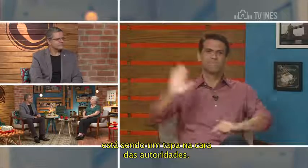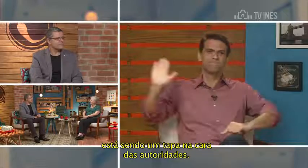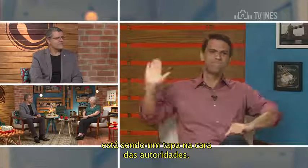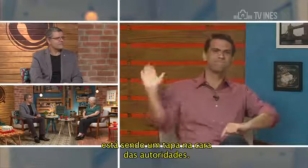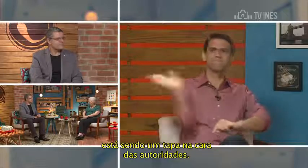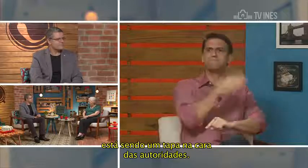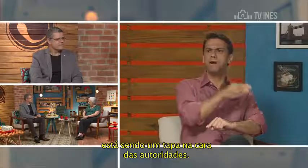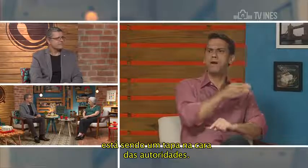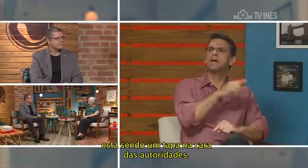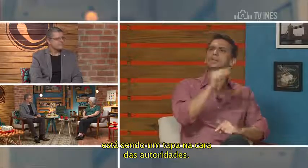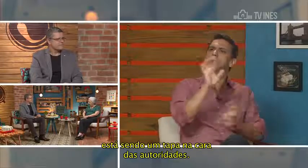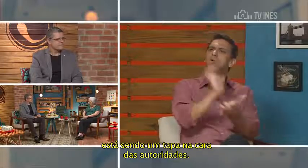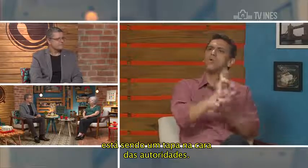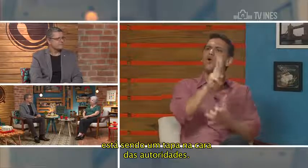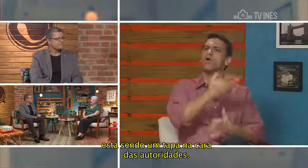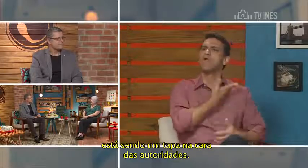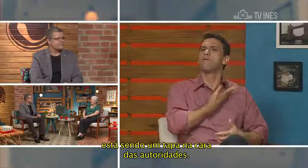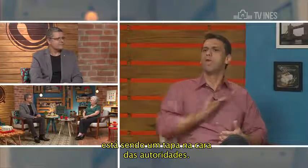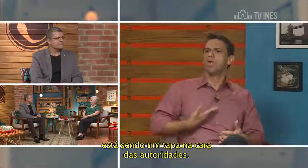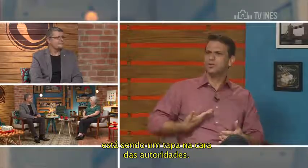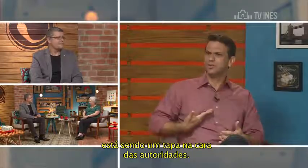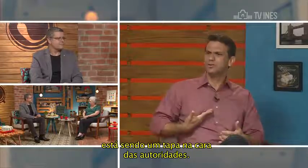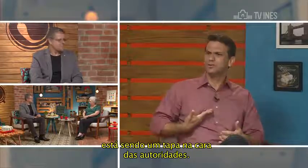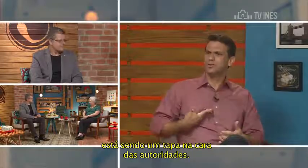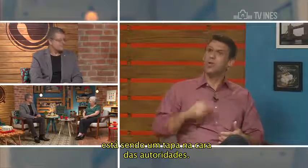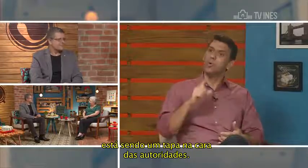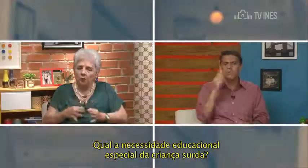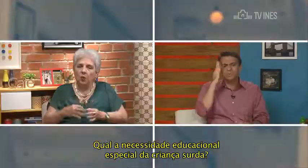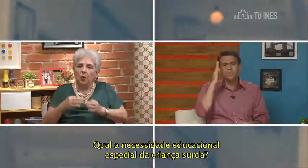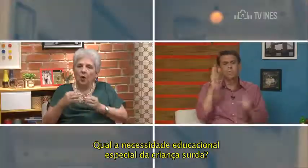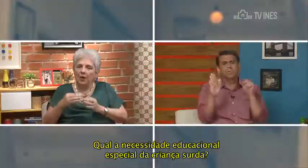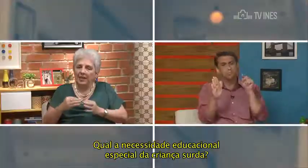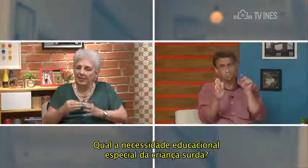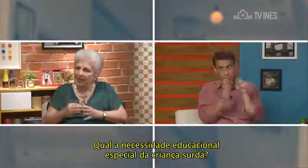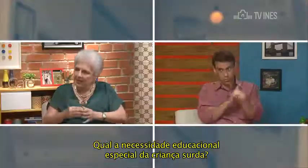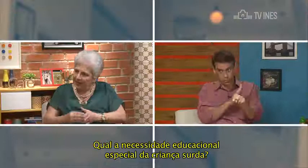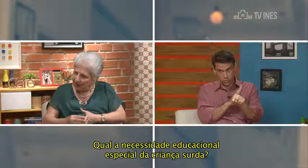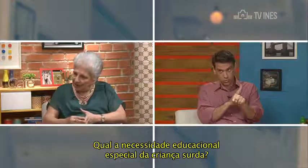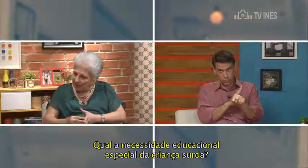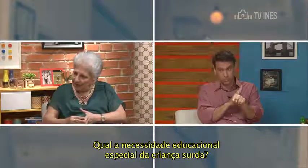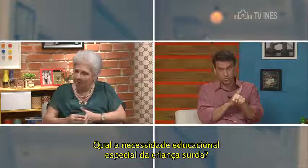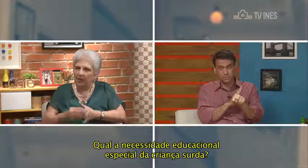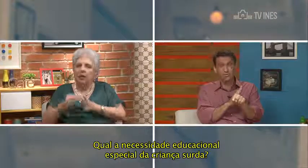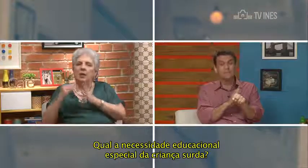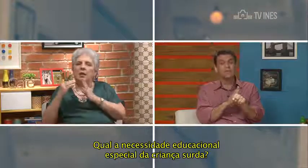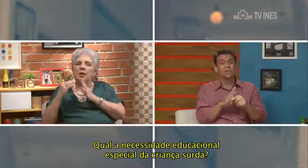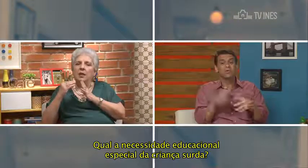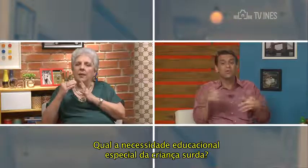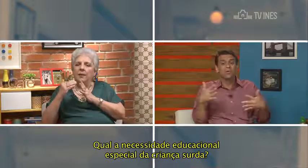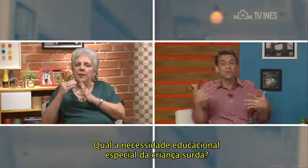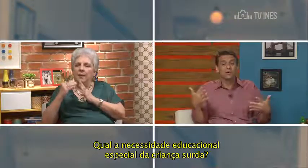Um tapa na cara Das autoridades Qual a necessidade